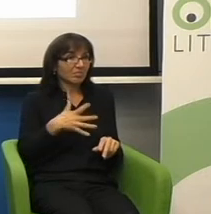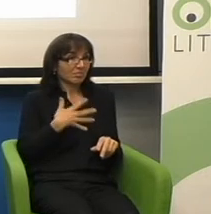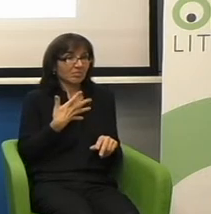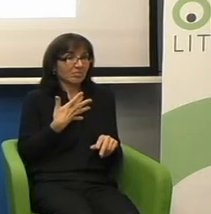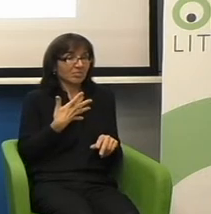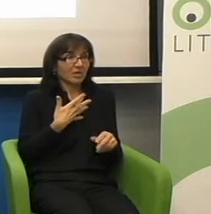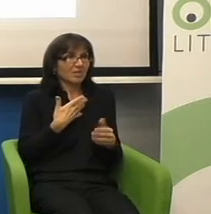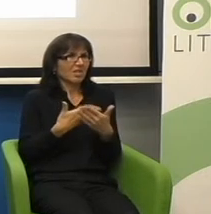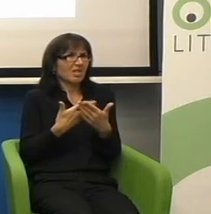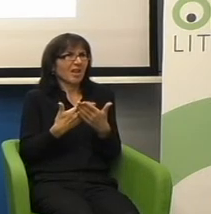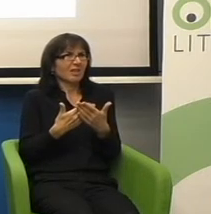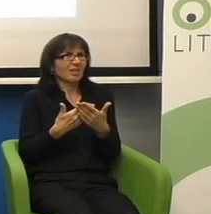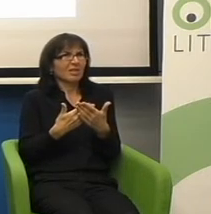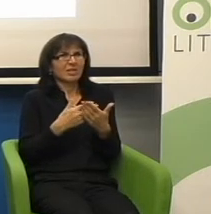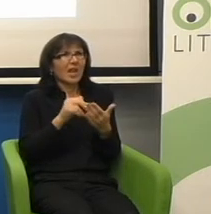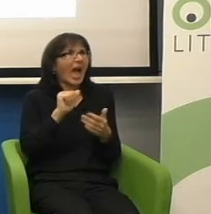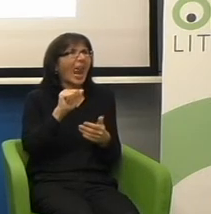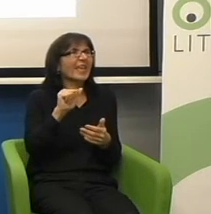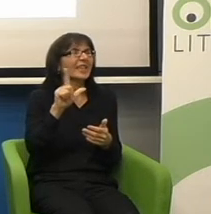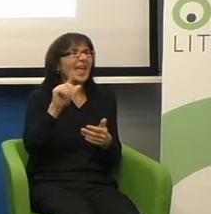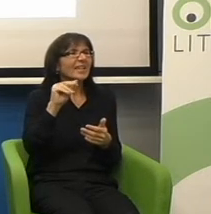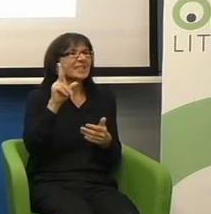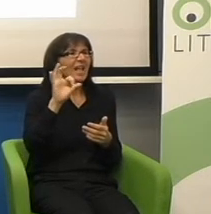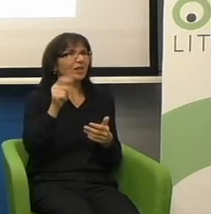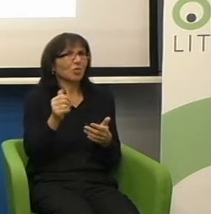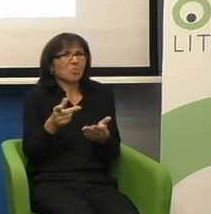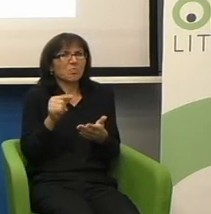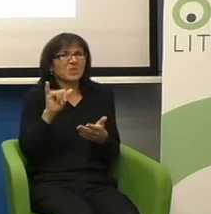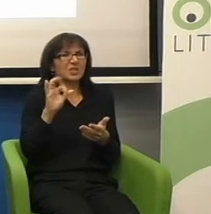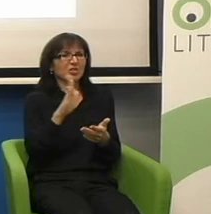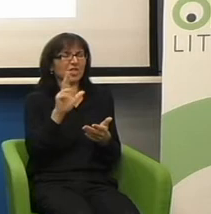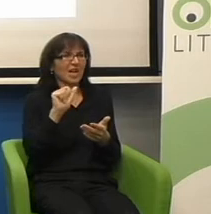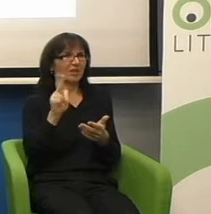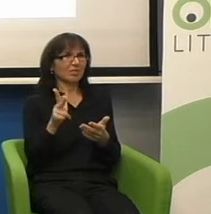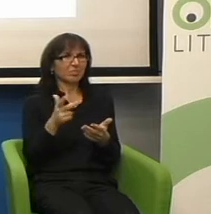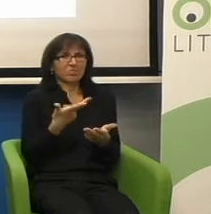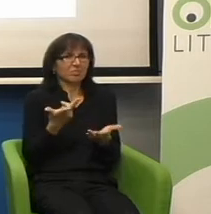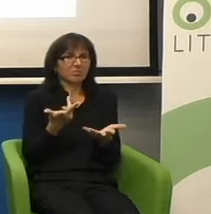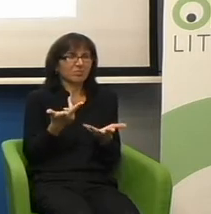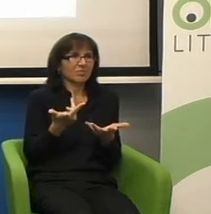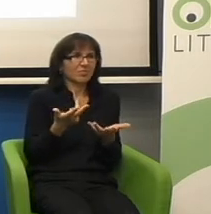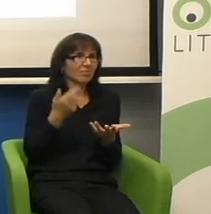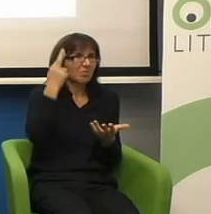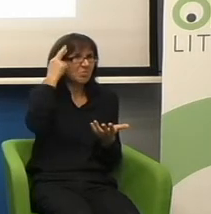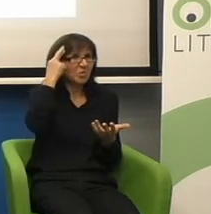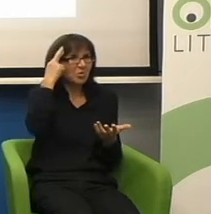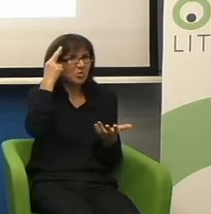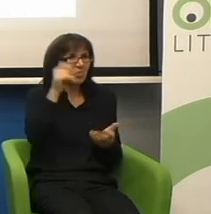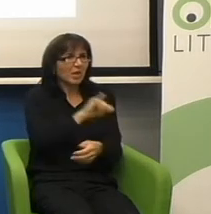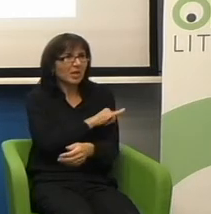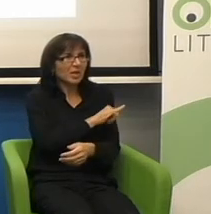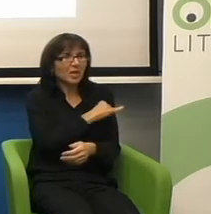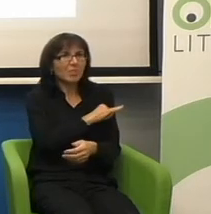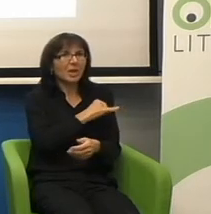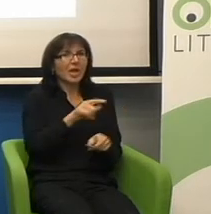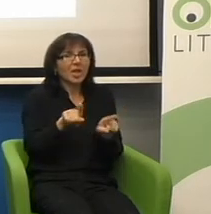Aleksandra, tylko Piszka? Kto to jest Piszka, nie? Jakby ciągle sobie jakby nie jest w stanie utrwalić nawet tego imienia. To samo Nazar,